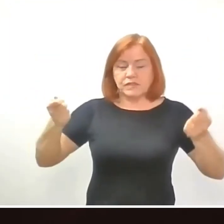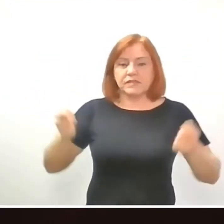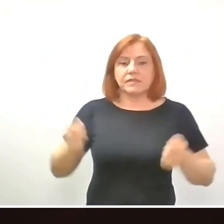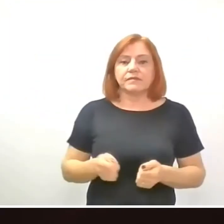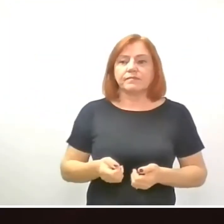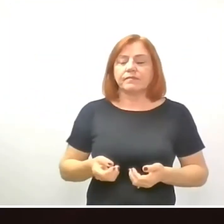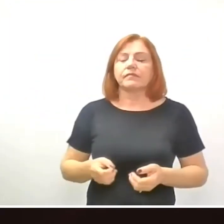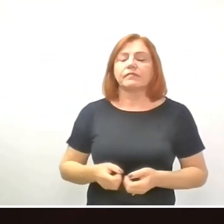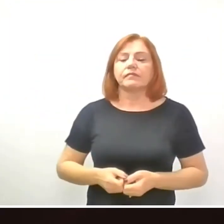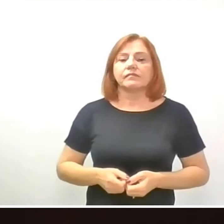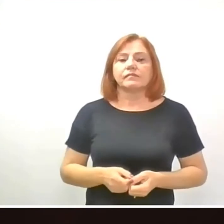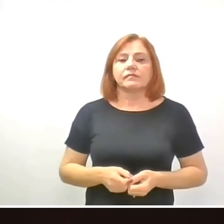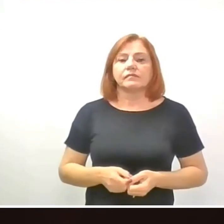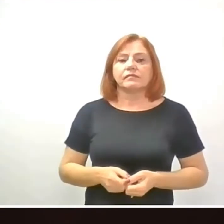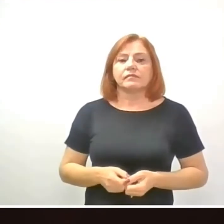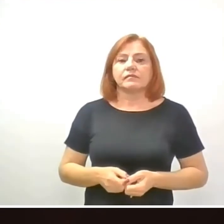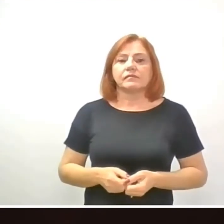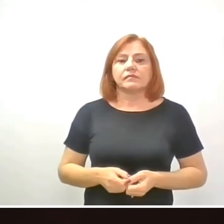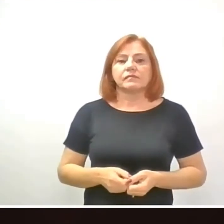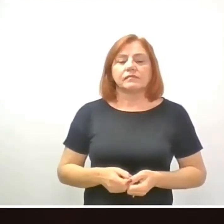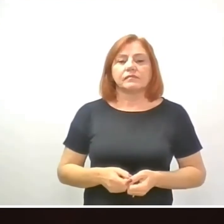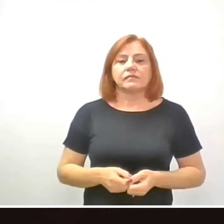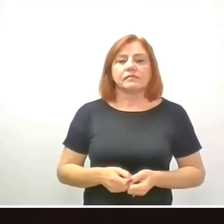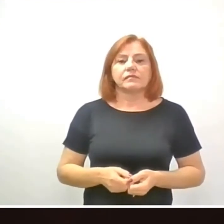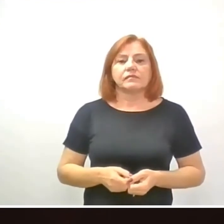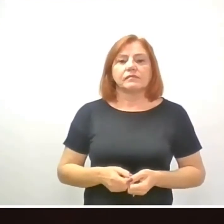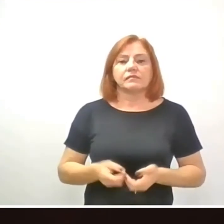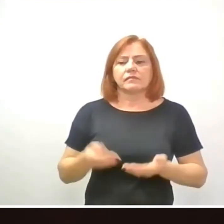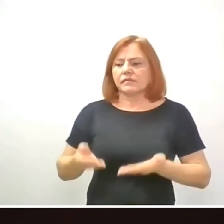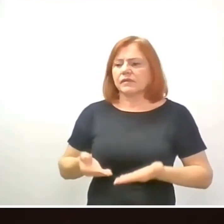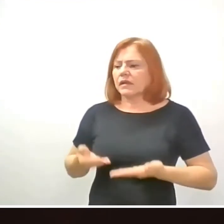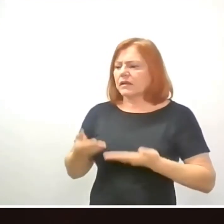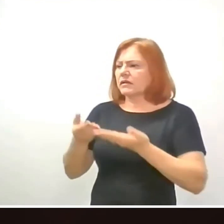entregou esse tão temível tribunal que é